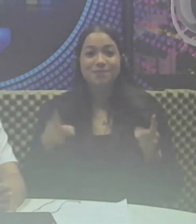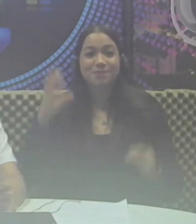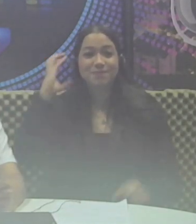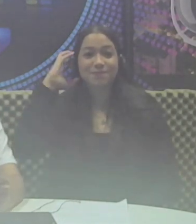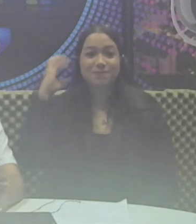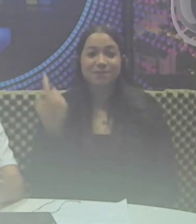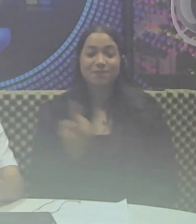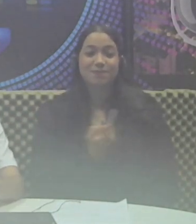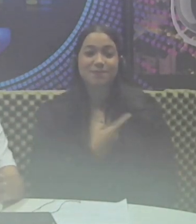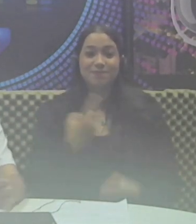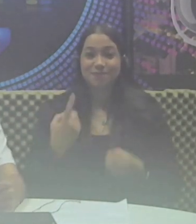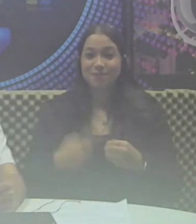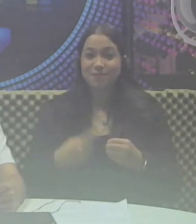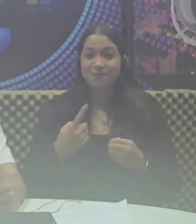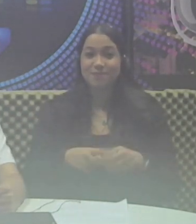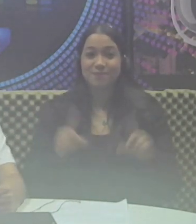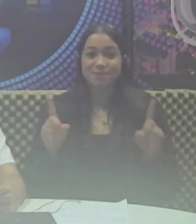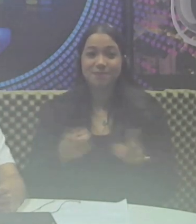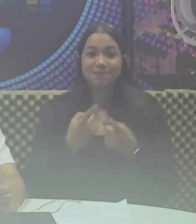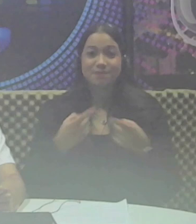Rádio Nossa Cidade.